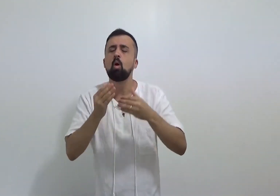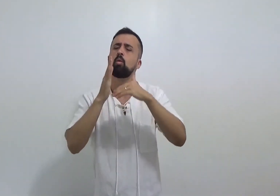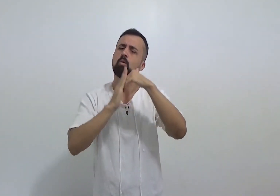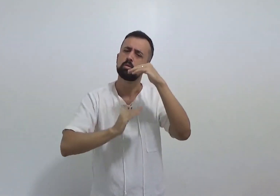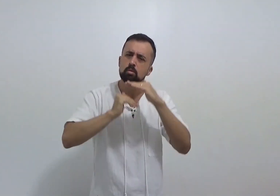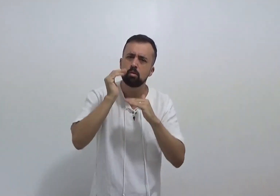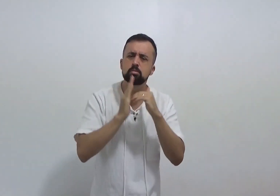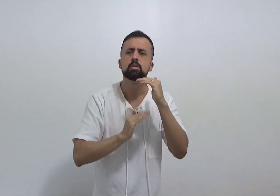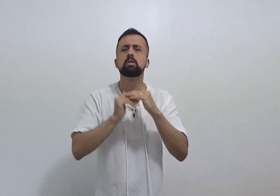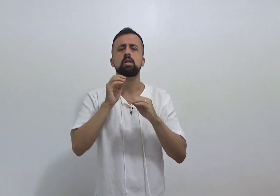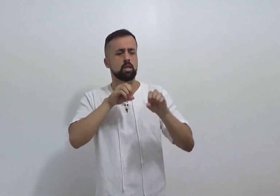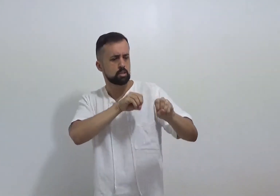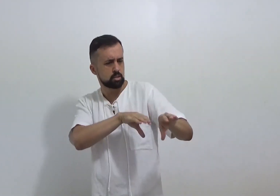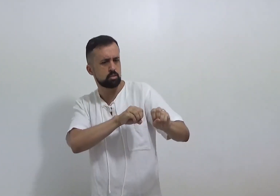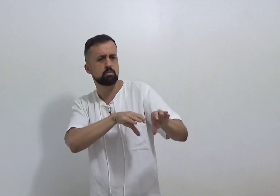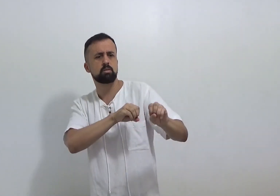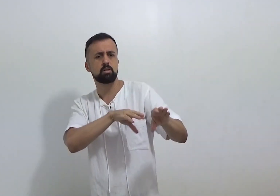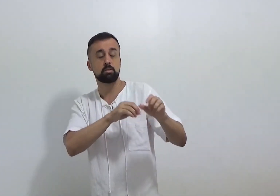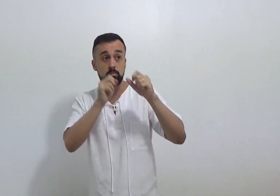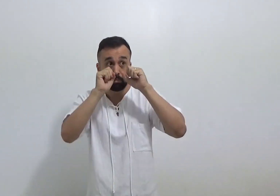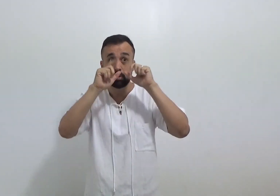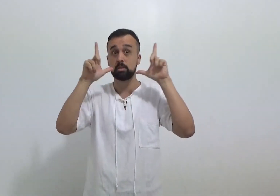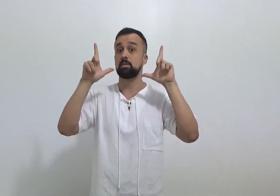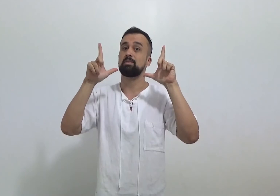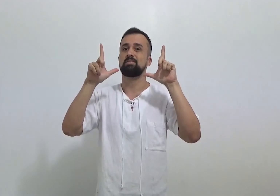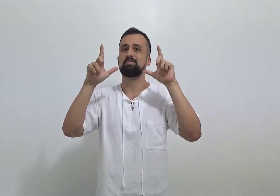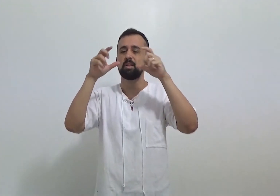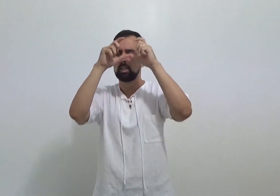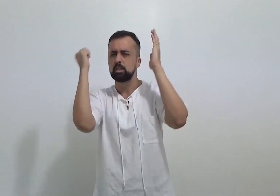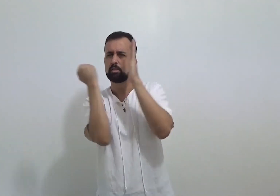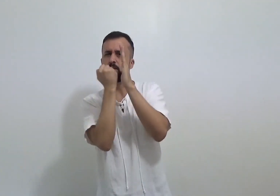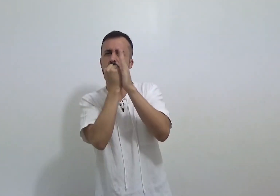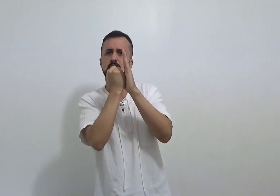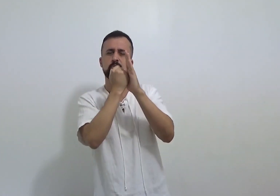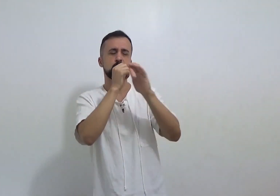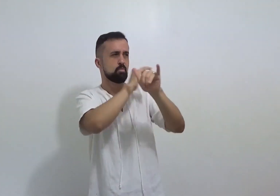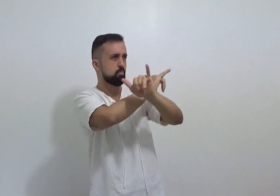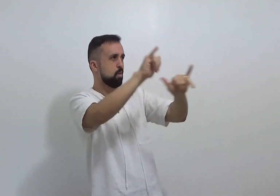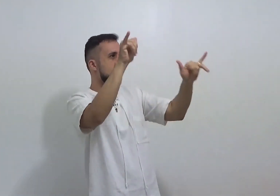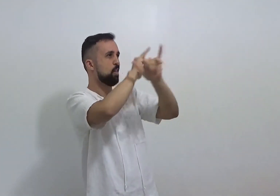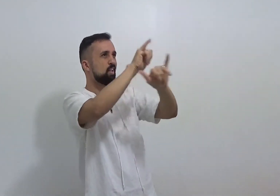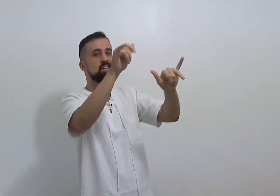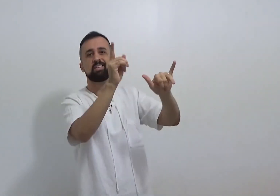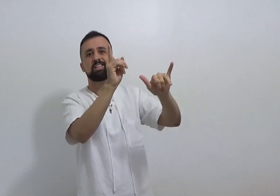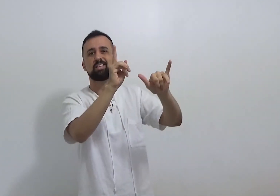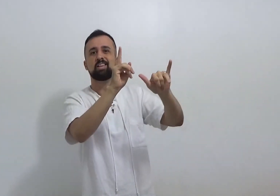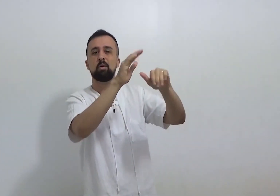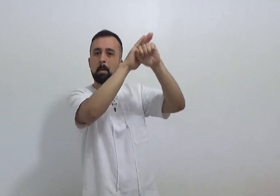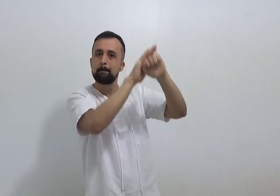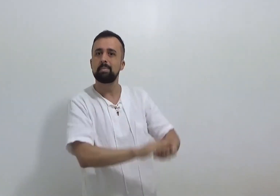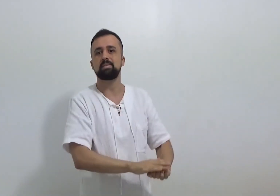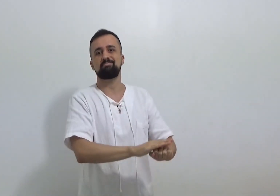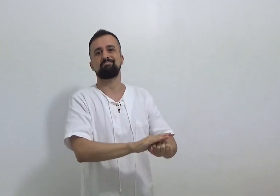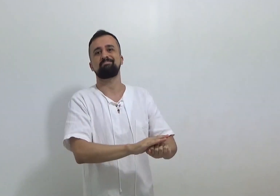indígenas e como os profissionais da educação precisam estar atentos para não reproduzir isso.